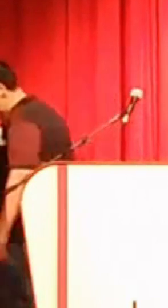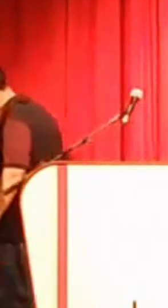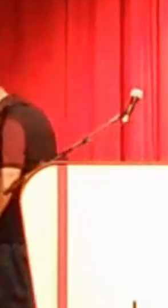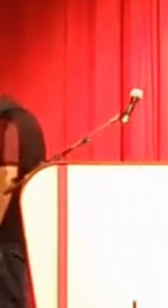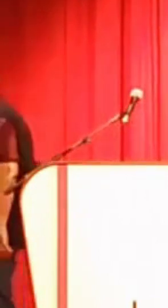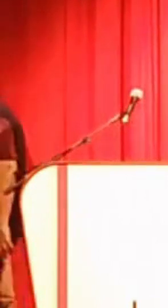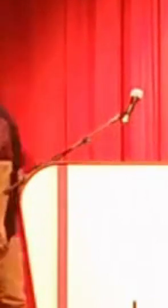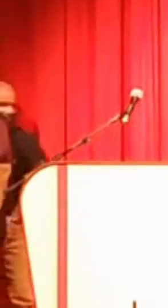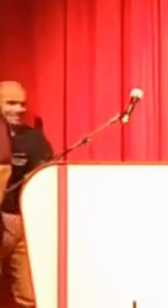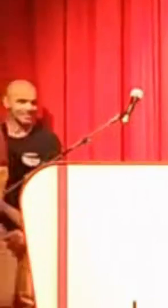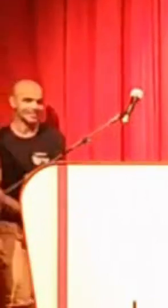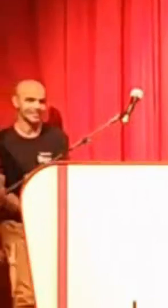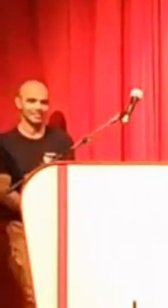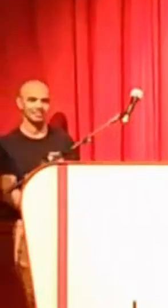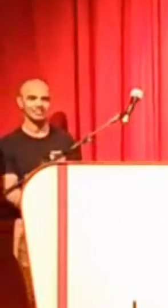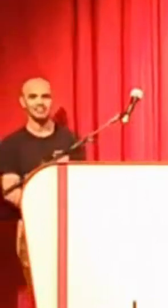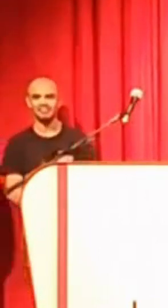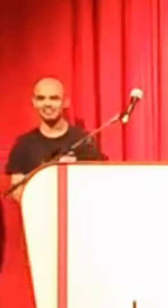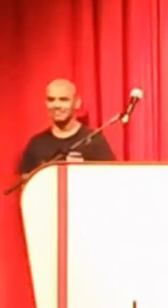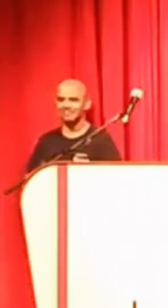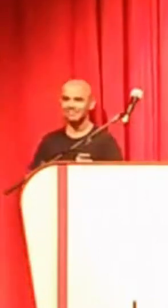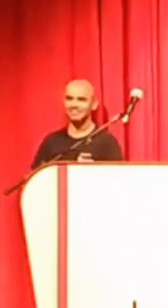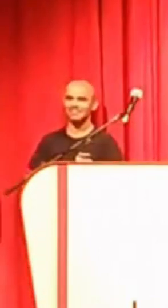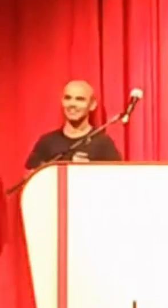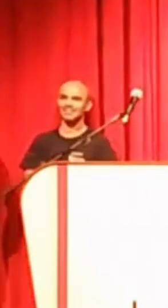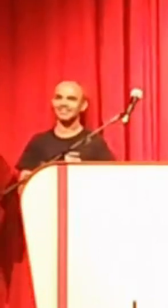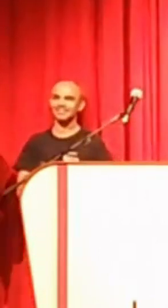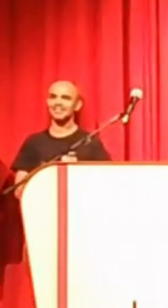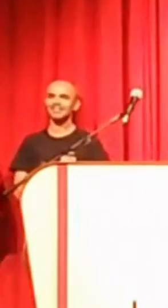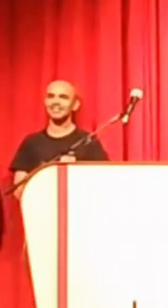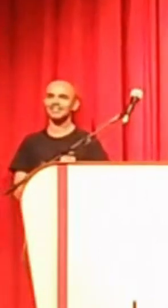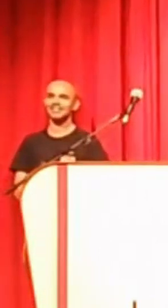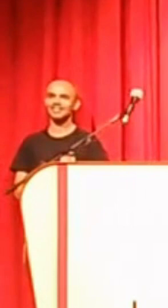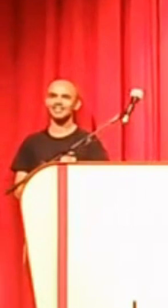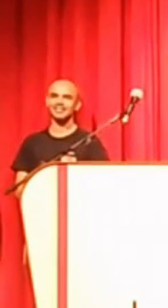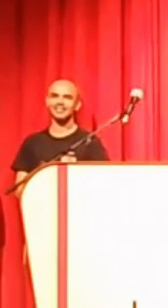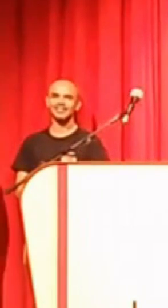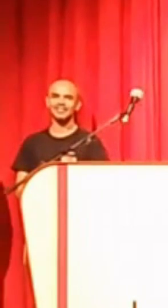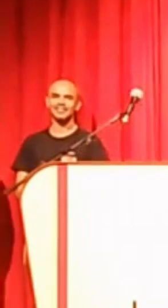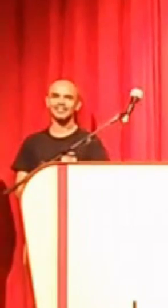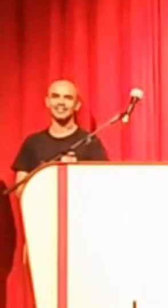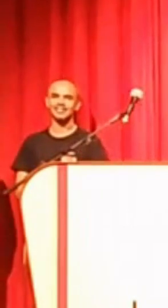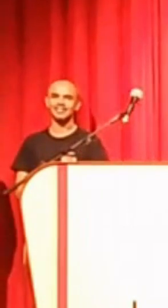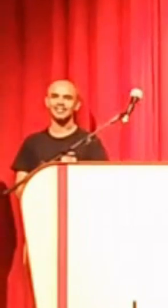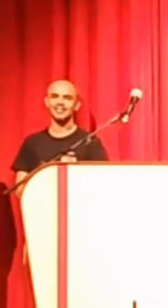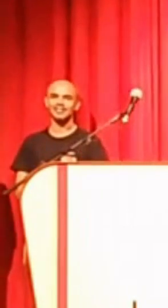Não, meu amigo, aí, picando. Socorro. Oi?